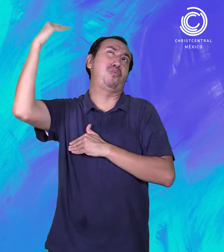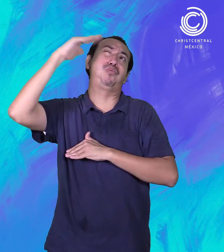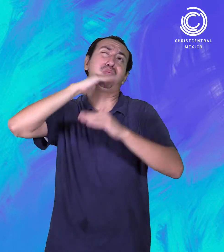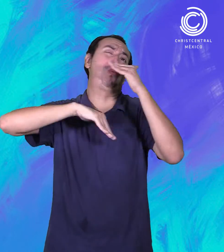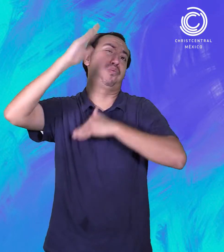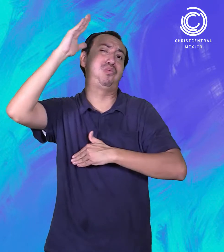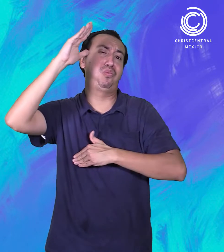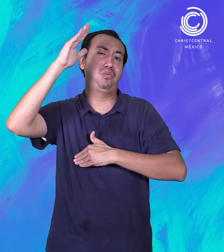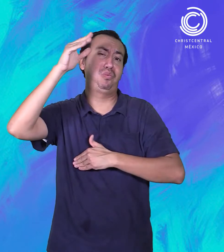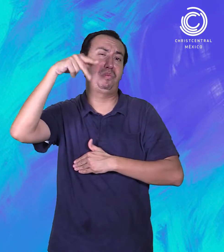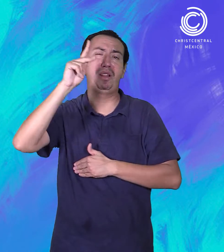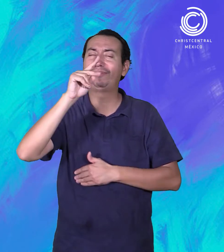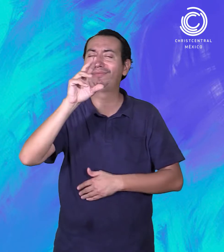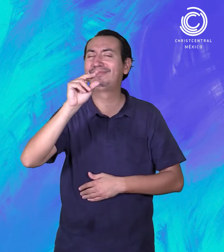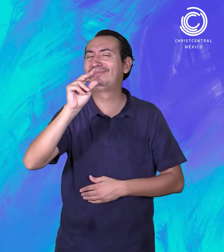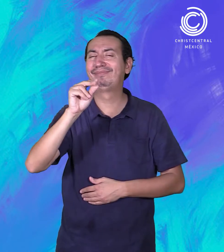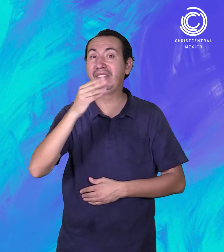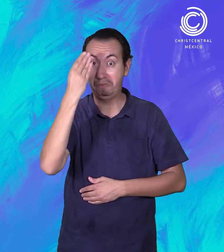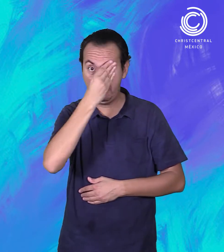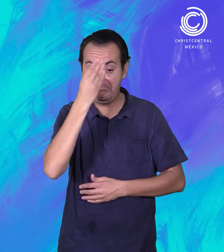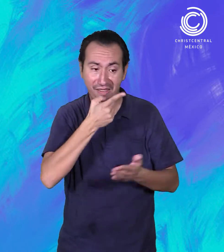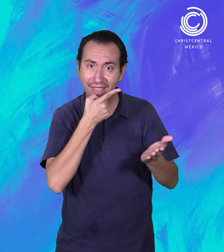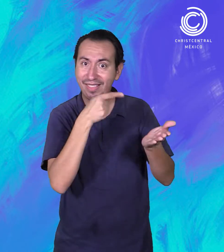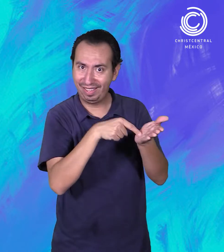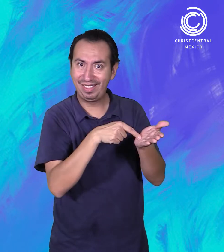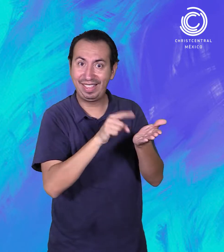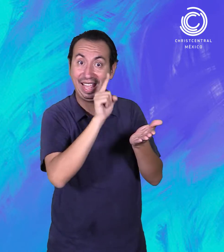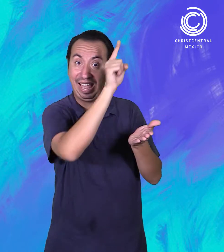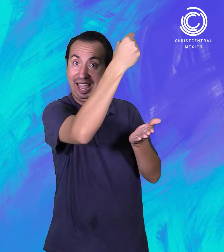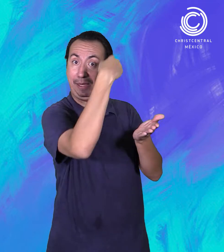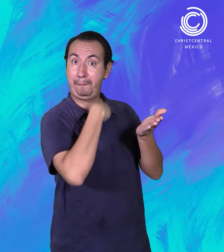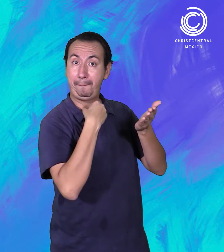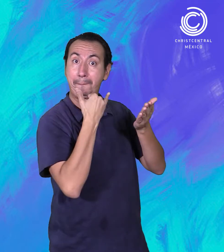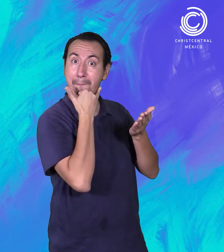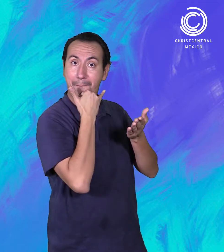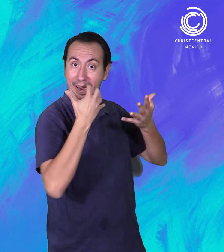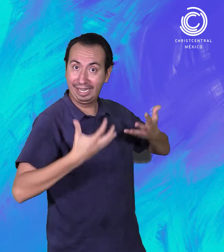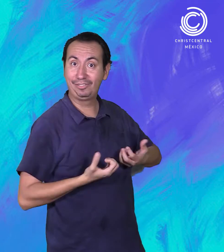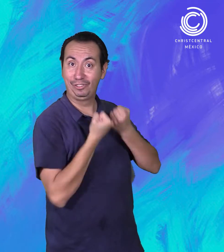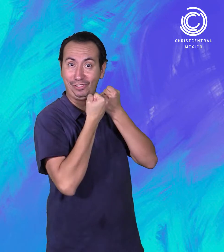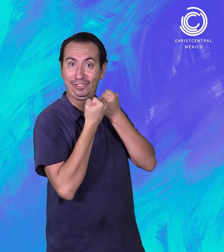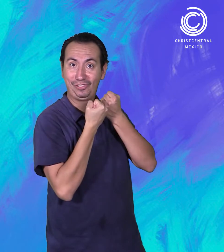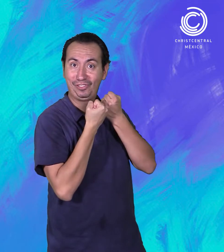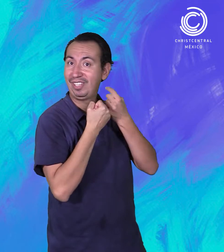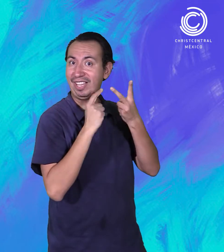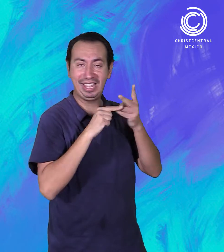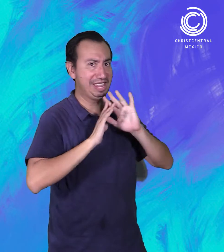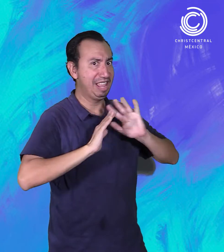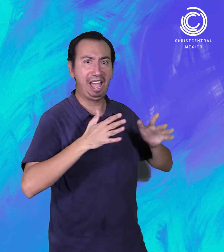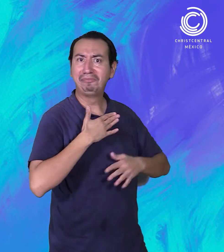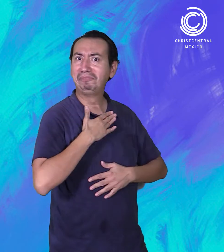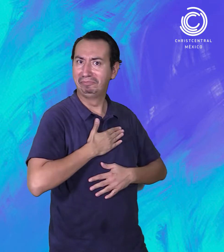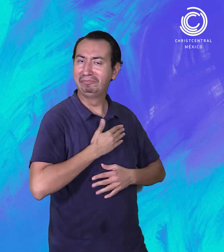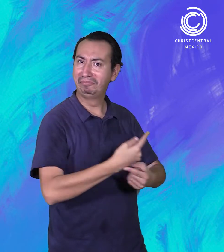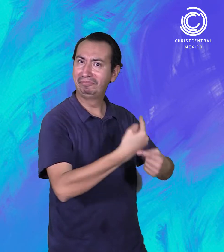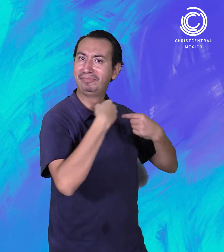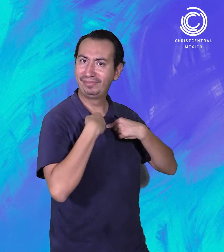en la Escritura que exactamente igual como nosotros ya hemos sido perdonados y hemos sido justificados delante de